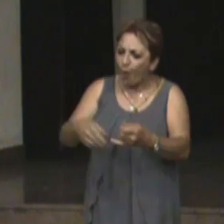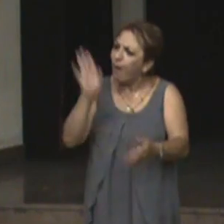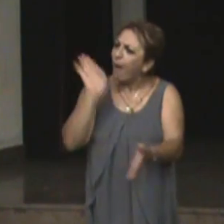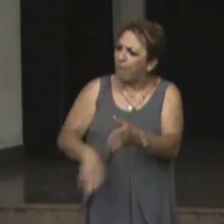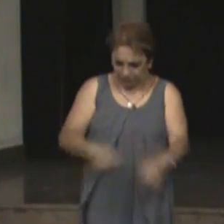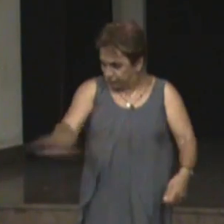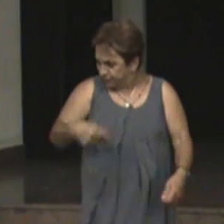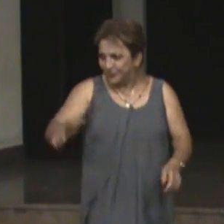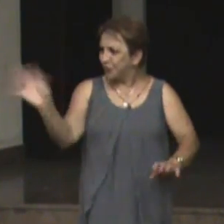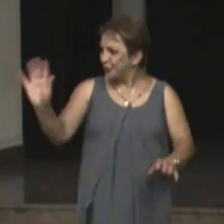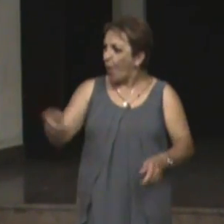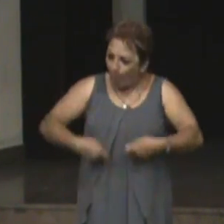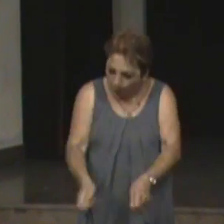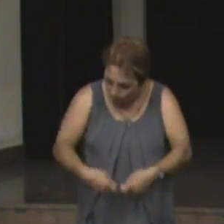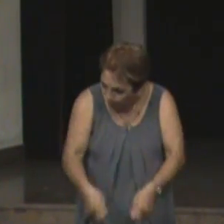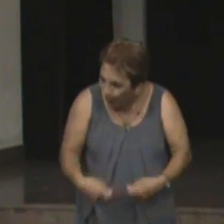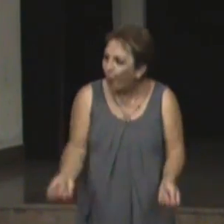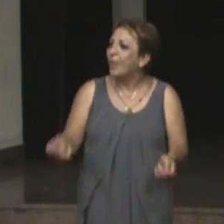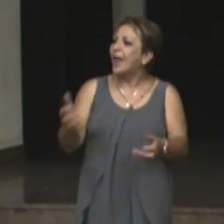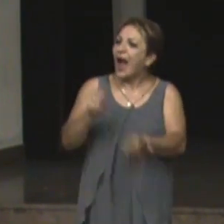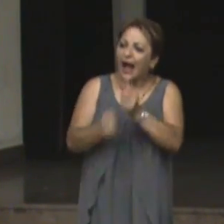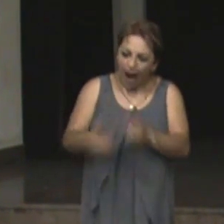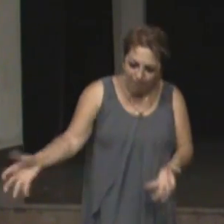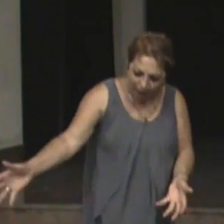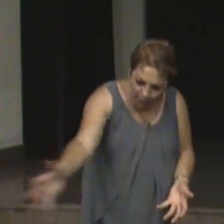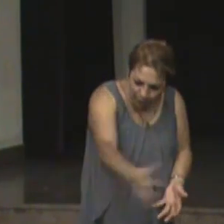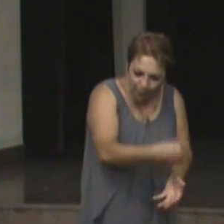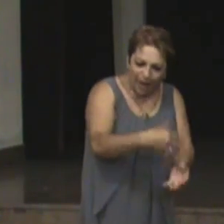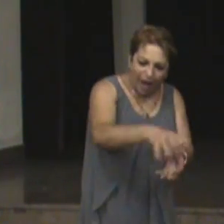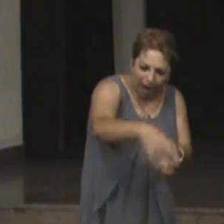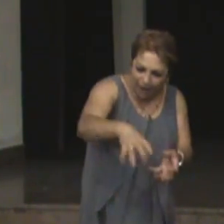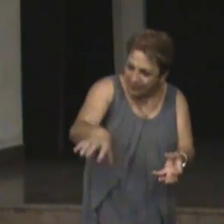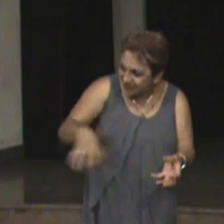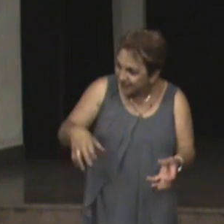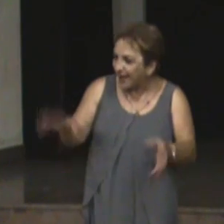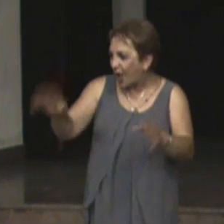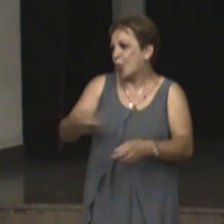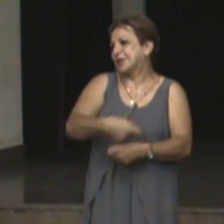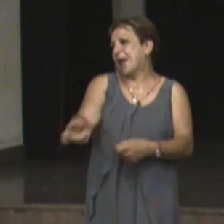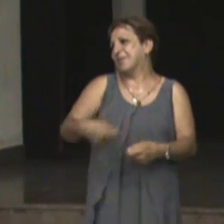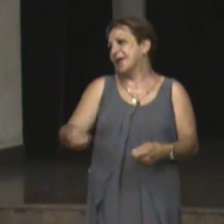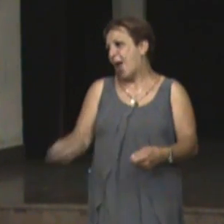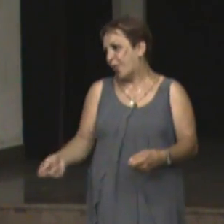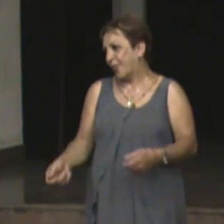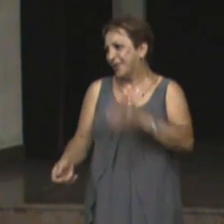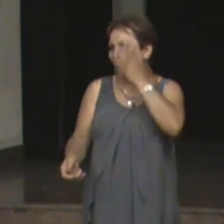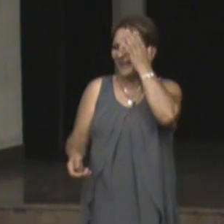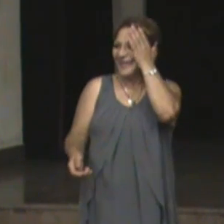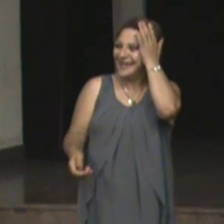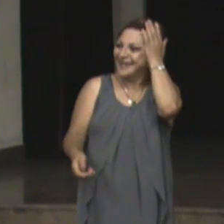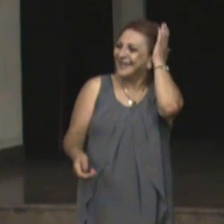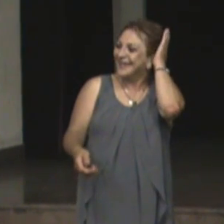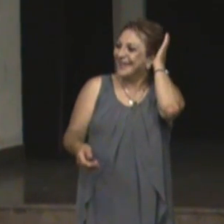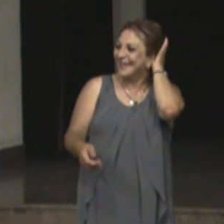խորը հողը խորում է, քարերը մաքրում է, առանձնացնում է, եթե այնտեղ կա կոշտ